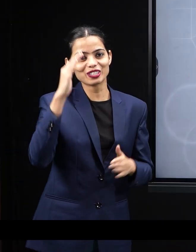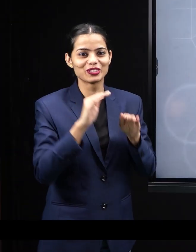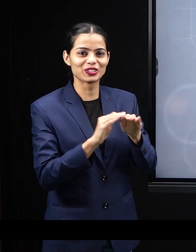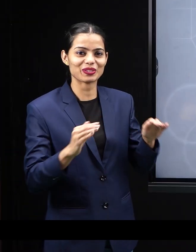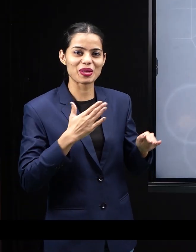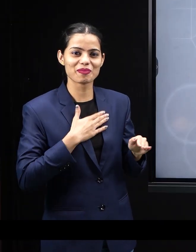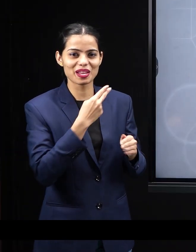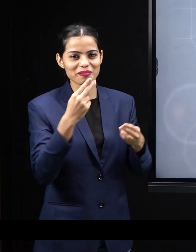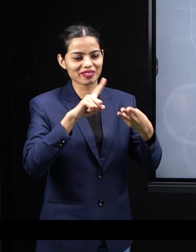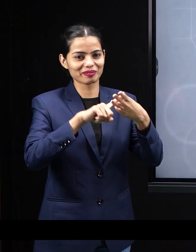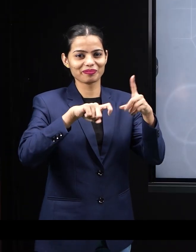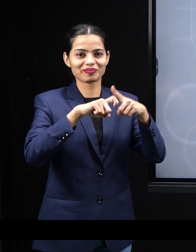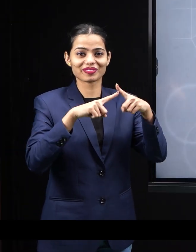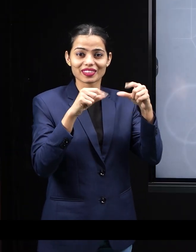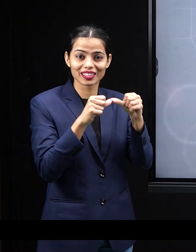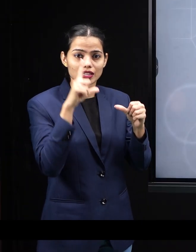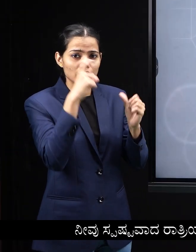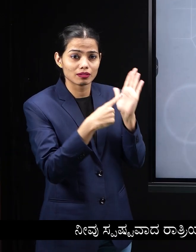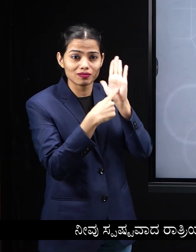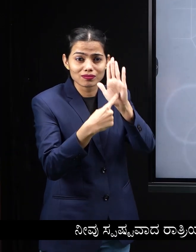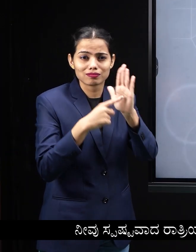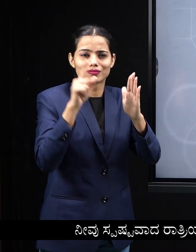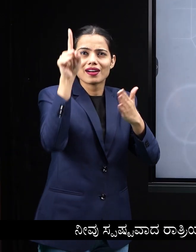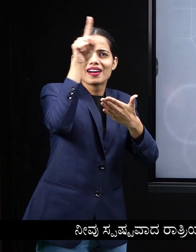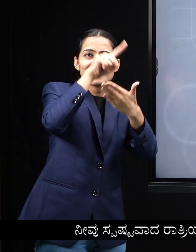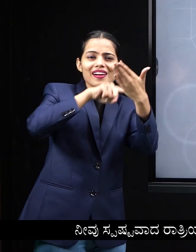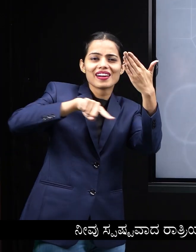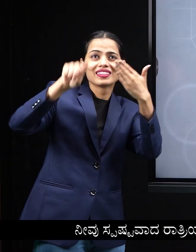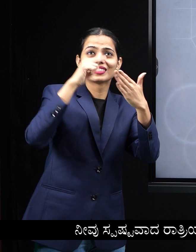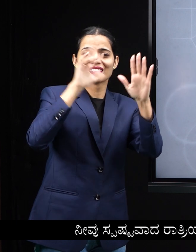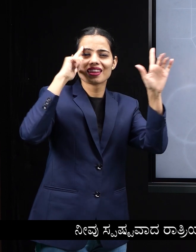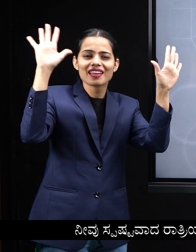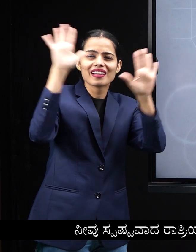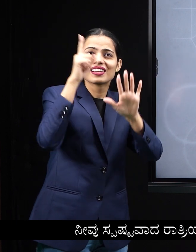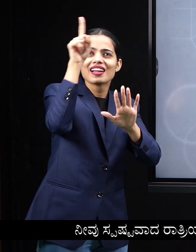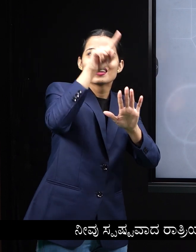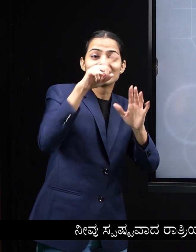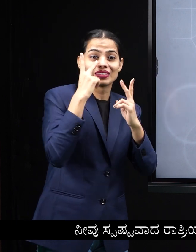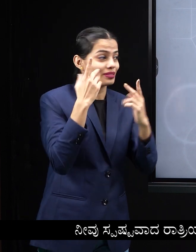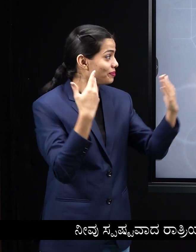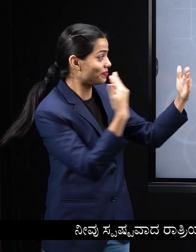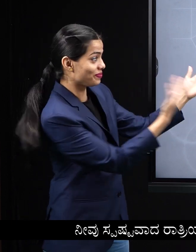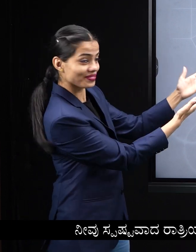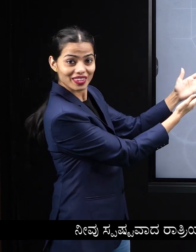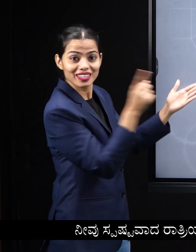ಹಲೋ ಮಕ್ಕಳೇ, ನಾನು ಏಕ್ತಾ. ನೀವು ಸ್ಪಷ್ಟವಾದ ರಾತ್ರಿಯಲ್ಲಿ ನಕ್ಷತ್ರವನ್ನು ನೋಡುತ್ತಿದ್ದೀರಿ ಎಂದು ಕಲ್ಪಿಸಿಕೊಳ್ಳಿ